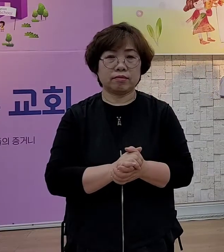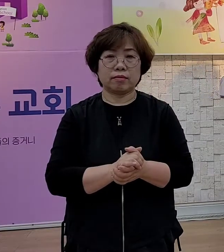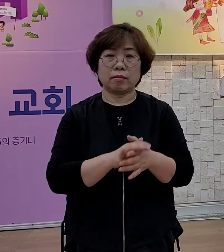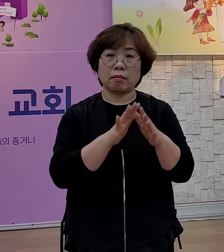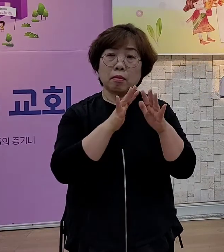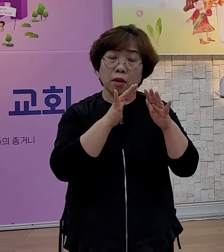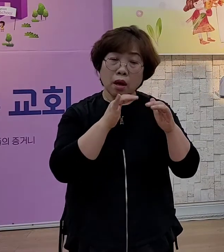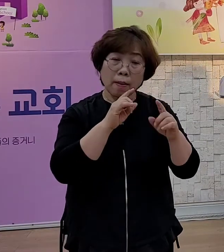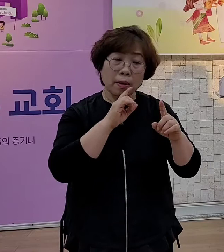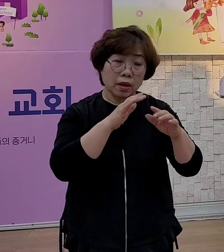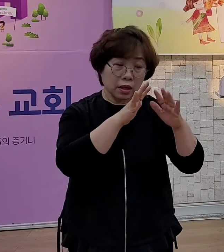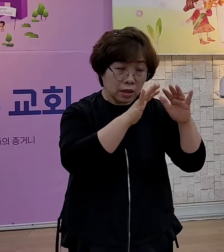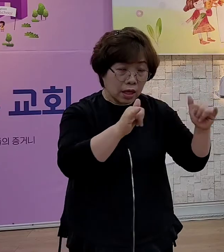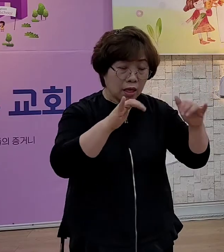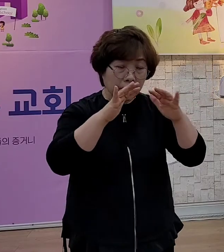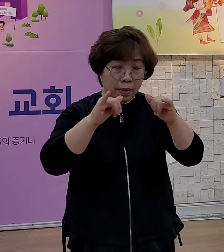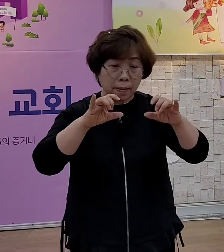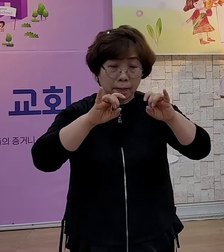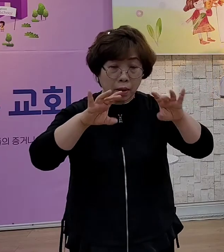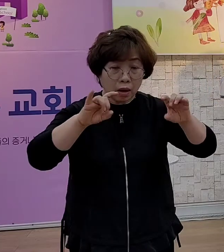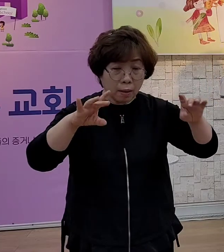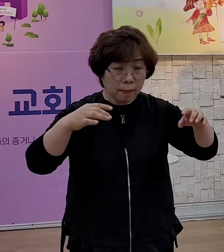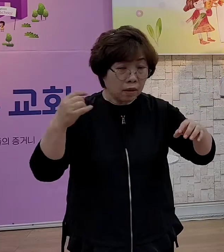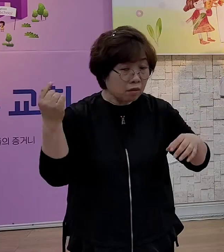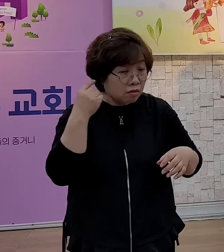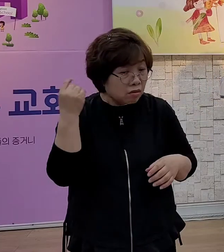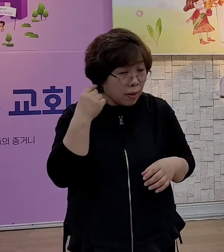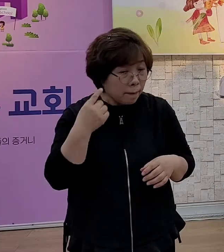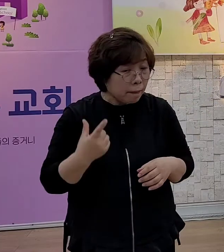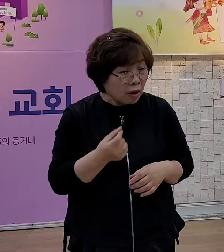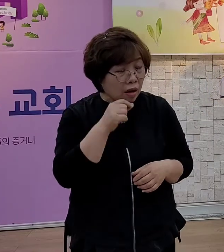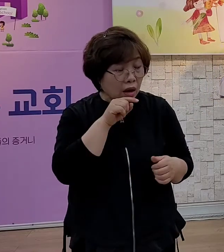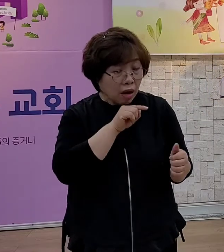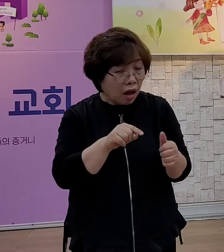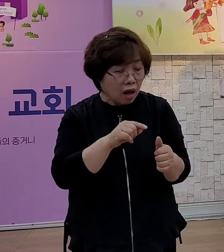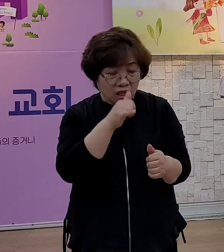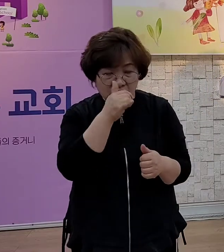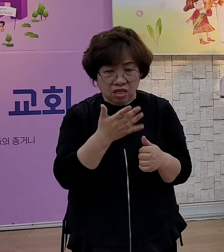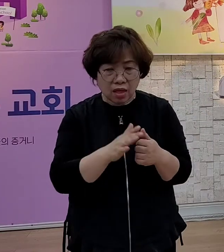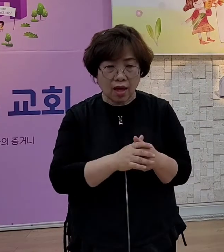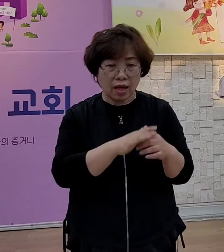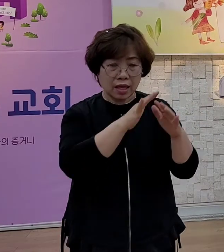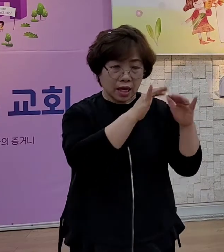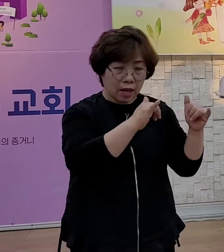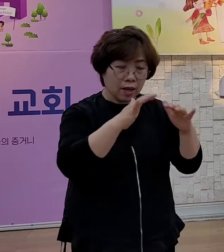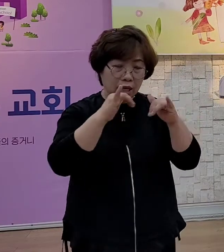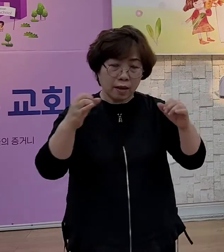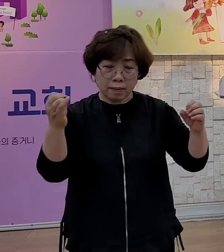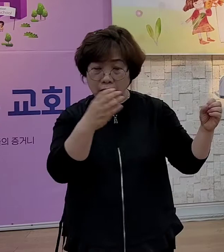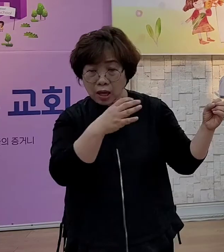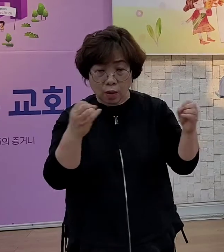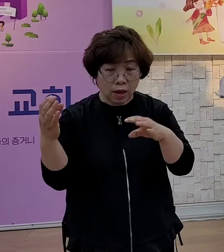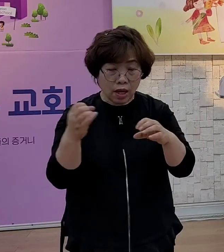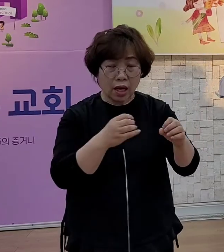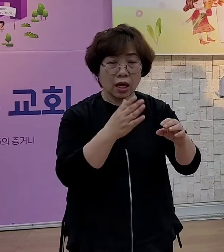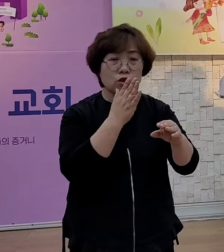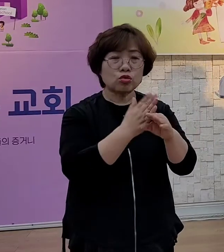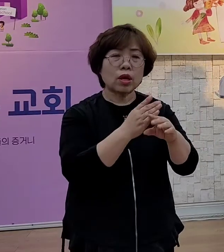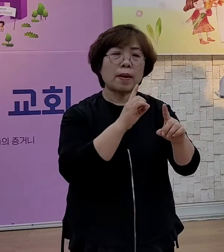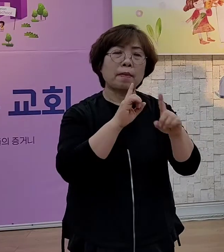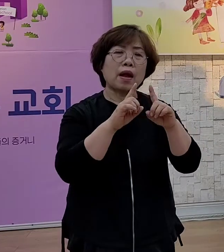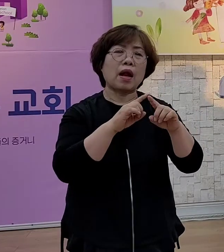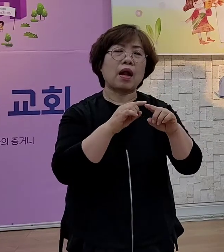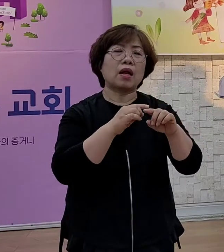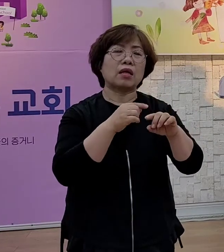말하기는 사람마다 듣기는 속히 하라, 듣기. 그래서 사람과 사람과의 말 속에서 듣는 거 그냥 그 얘기하는 건